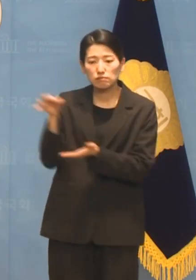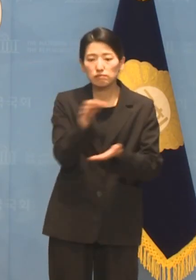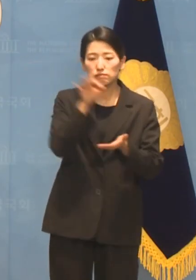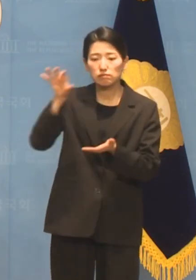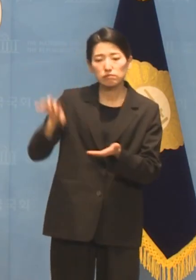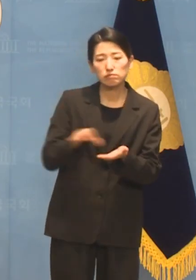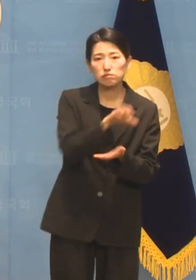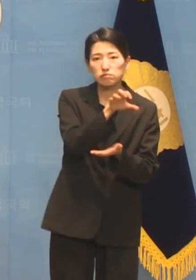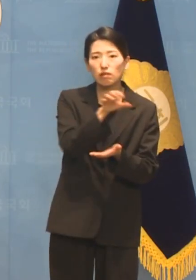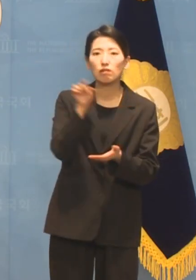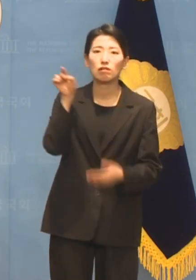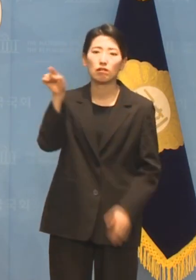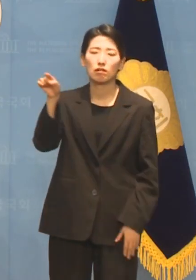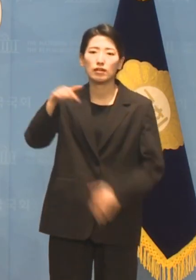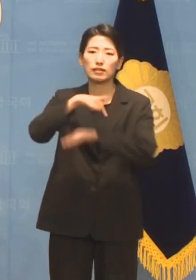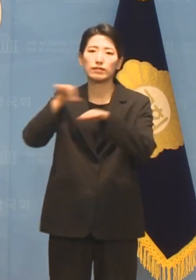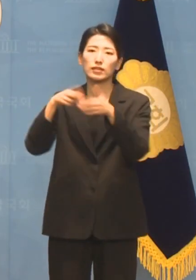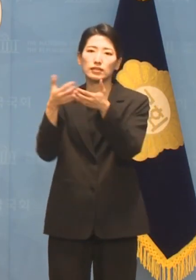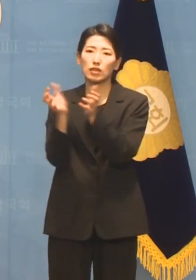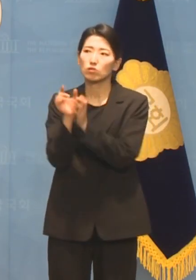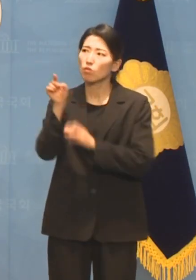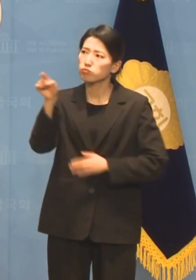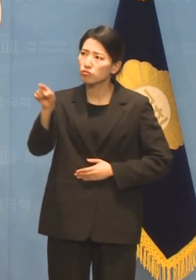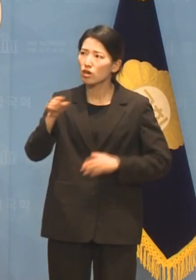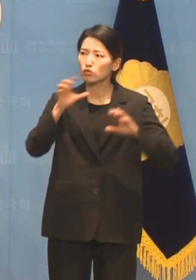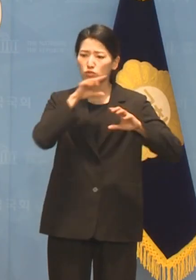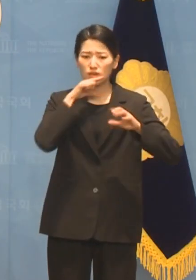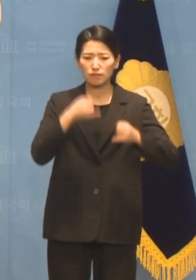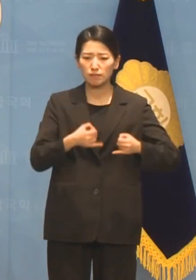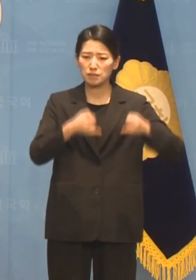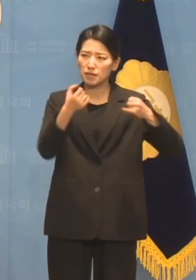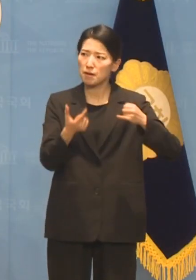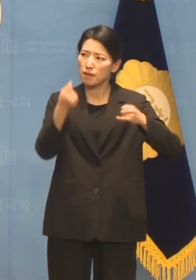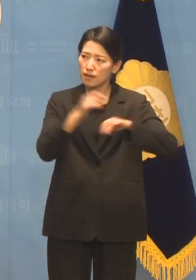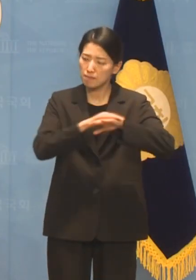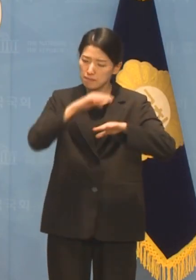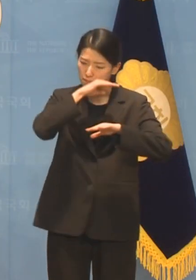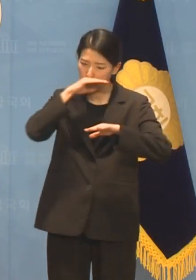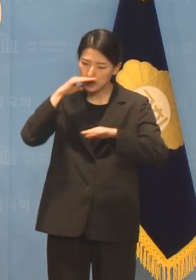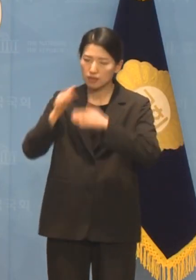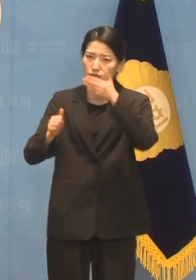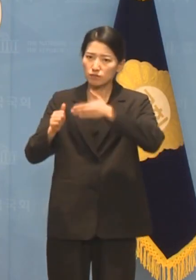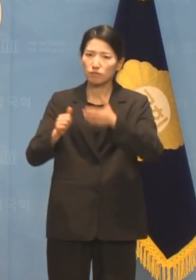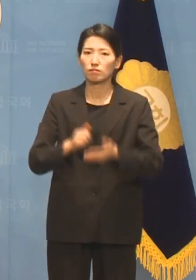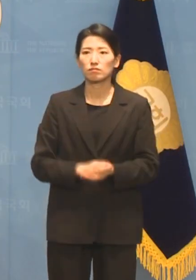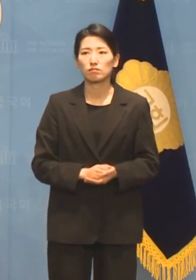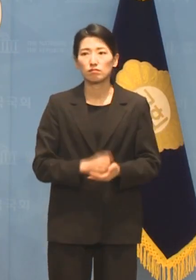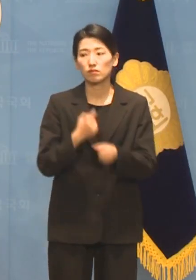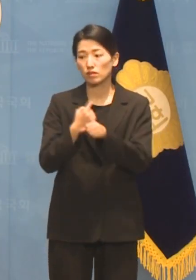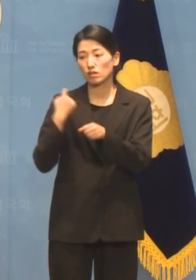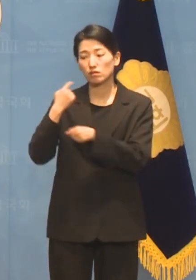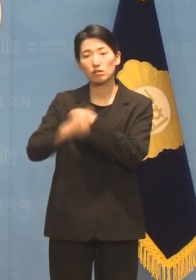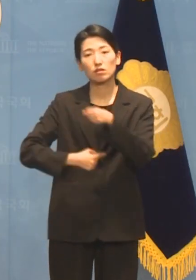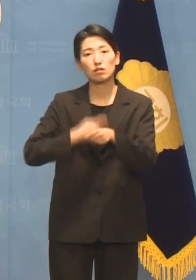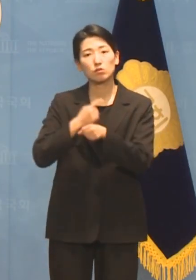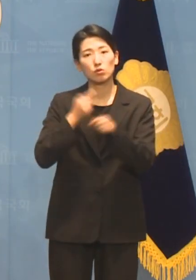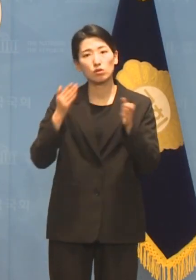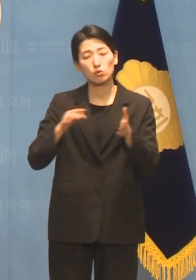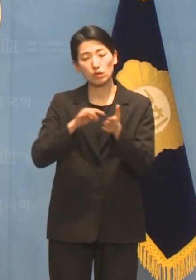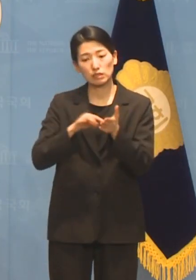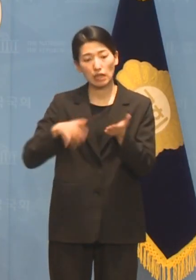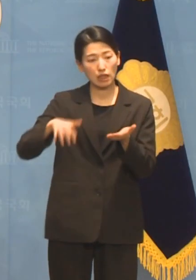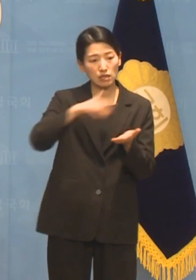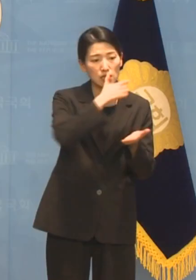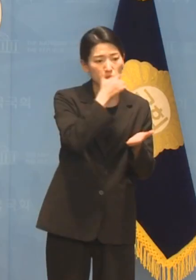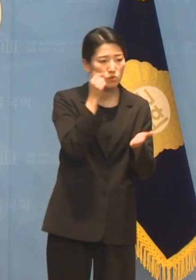기획재정부, 국가재정의 빨간불 바로 잡아야 합니다. 기획재정부가 2024년 세수 결손을 메우기